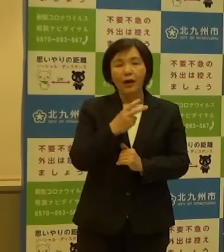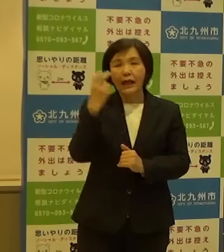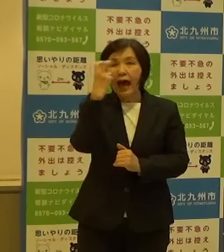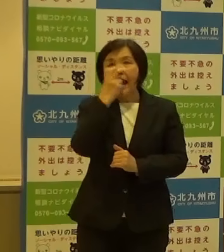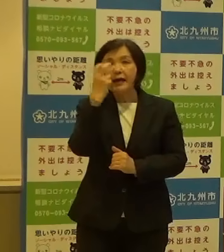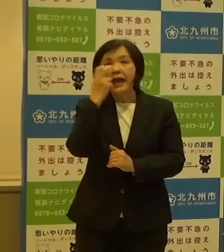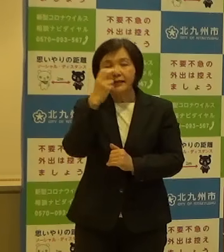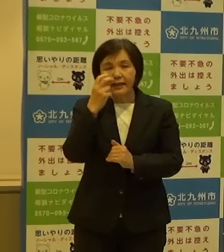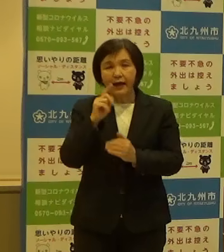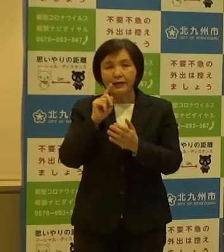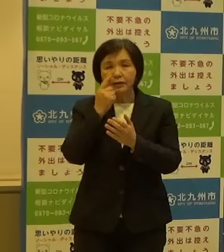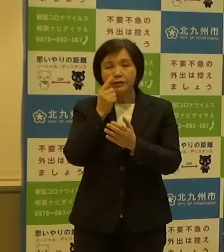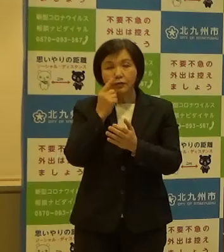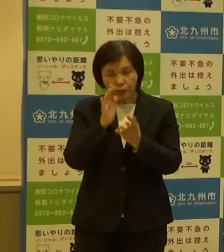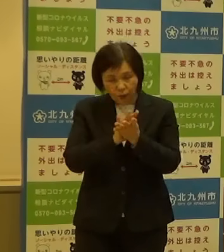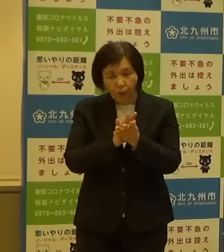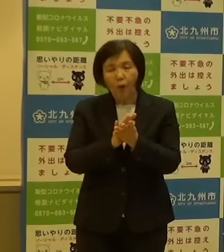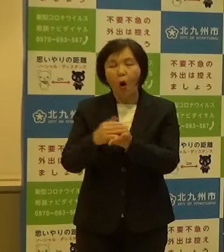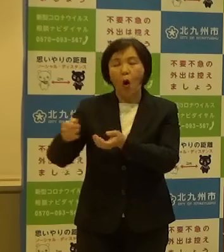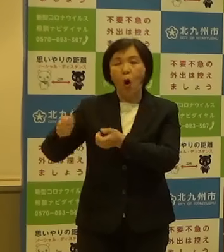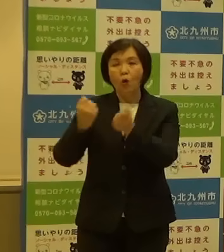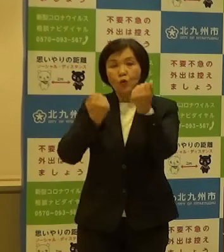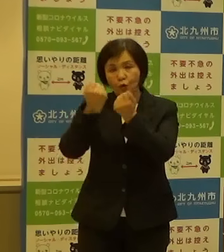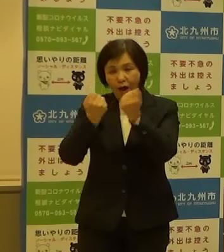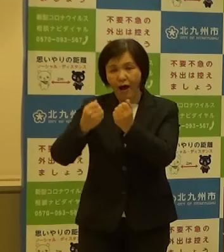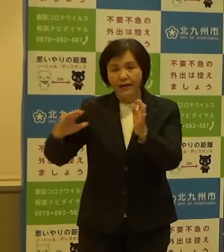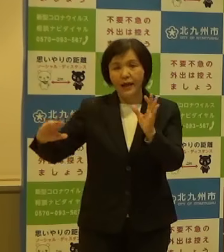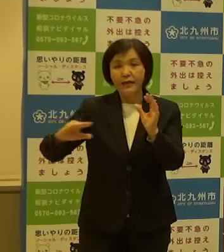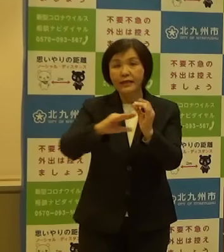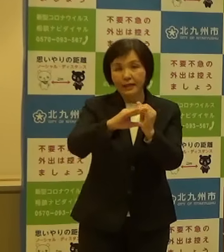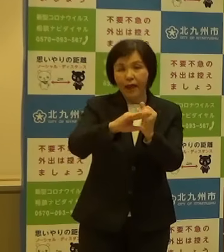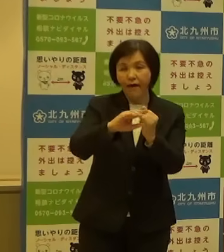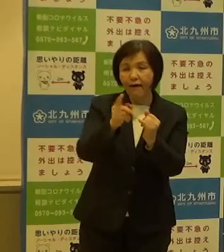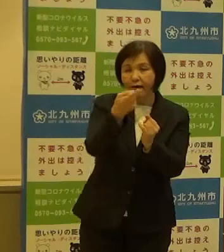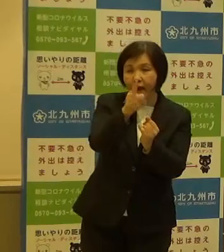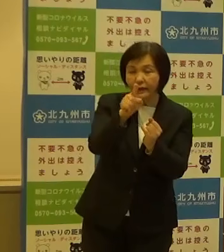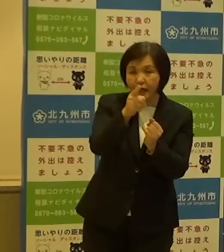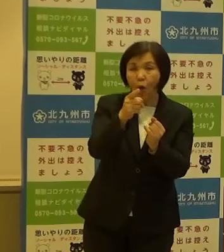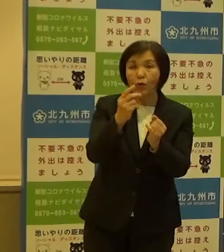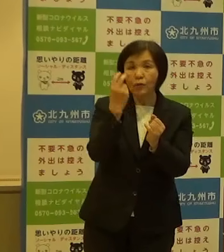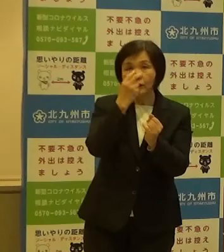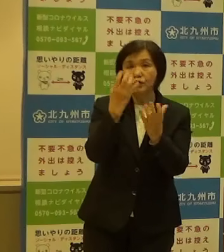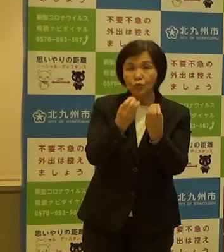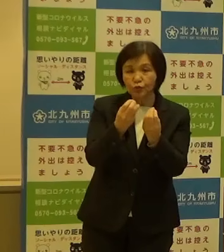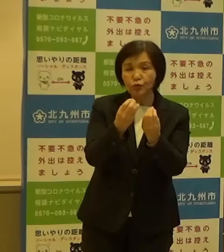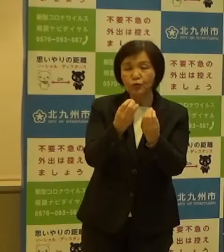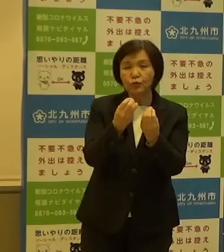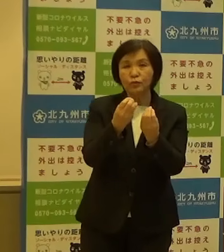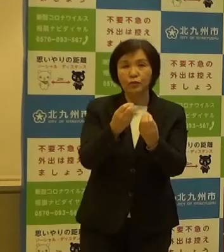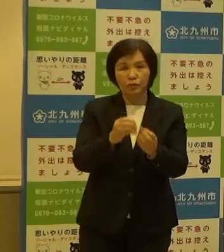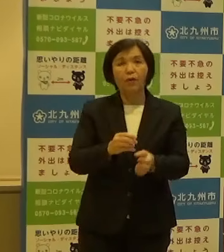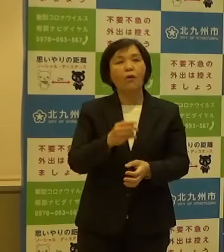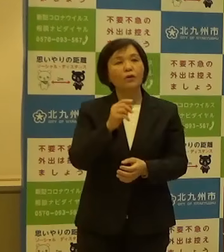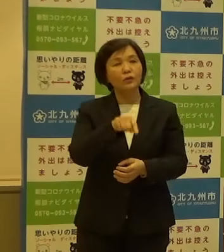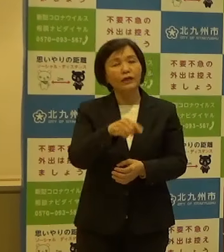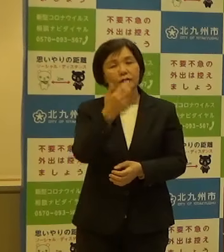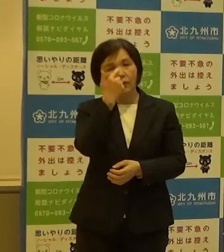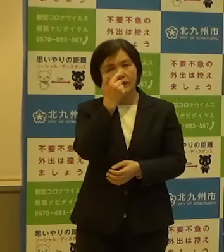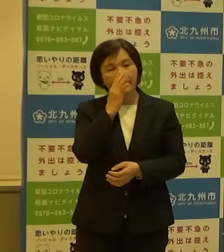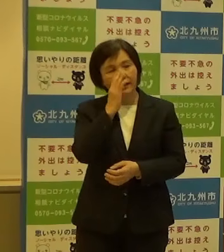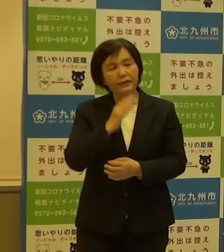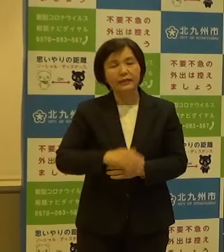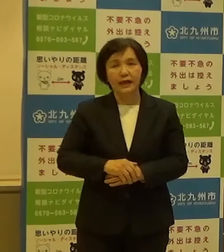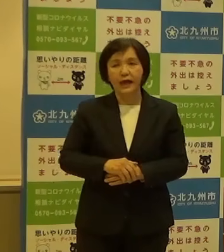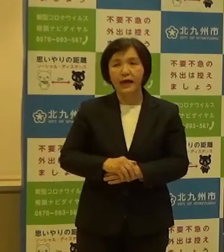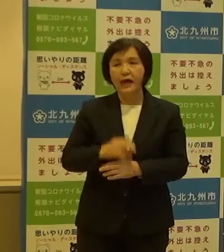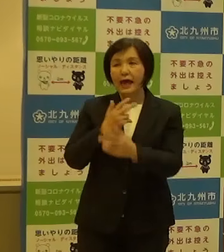例えばドライブスルー形式でやる方向で調整しているとか、何か進捗がありましたら、1点まず教えてください。 北九